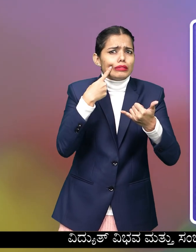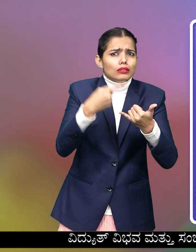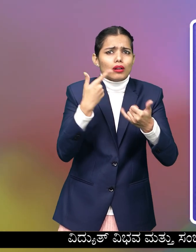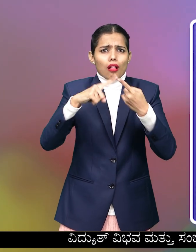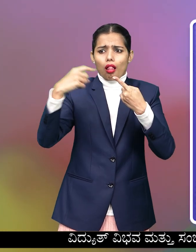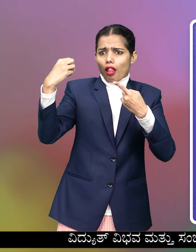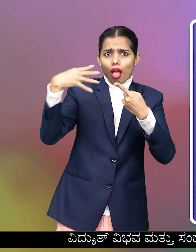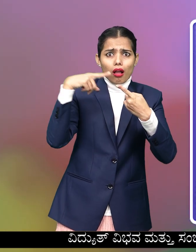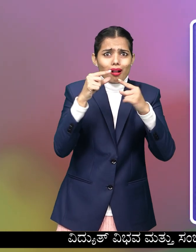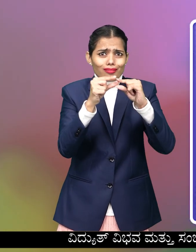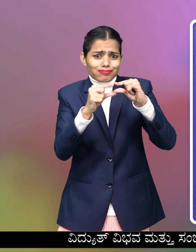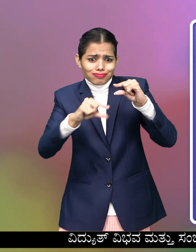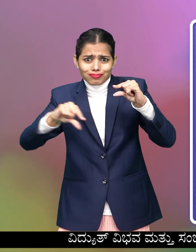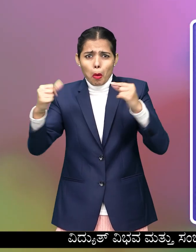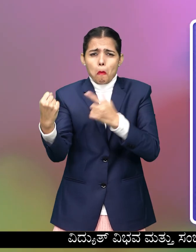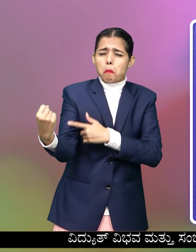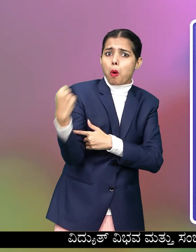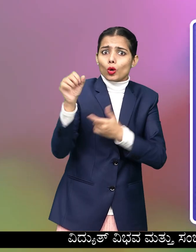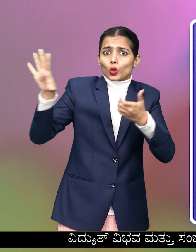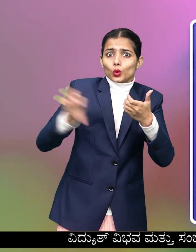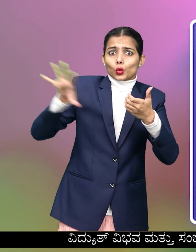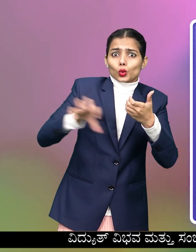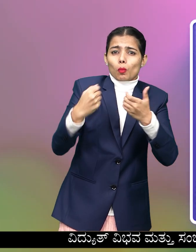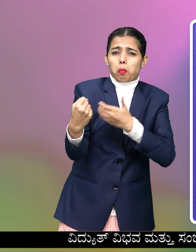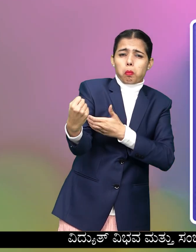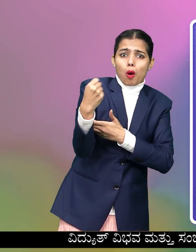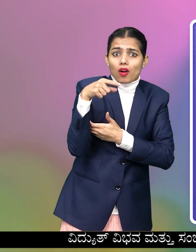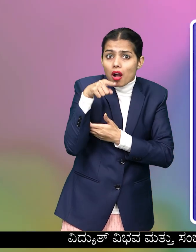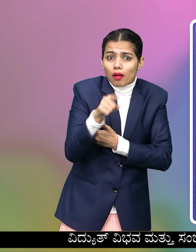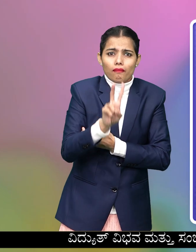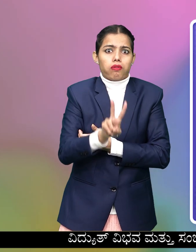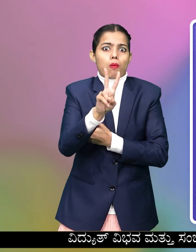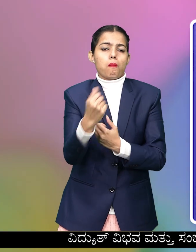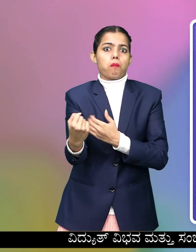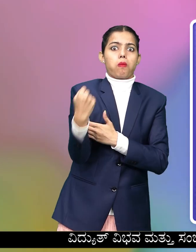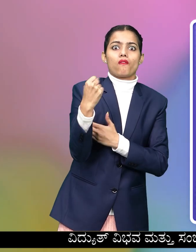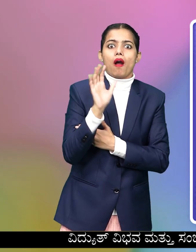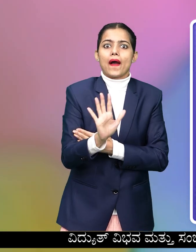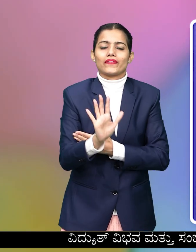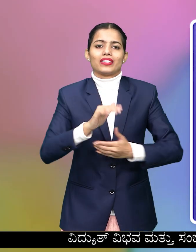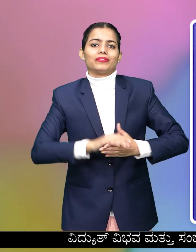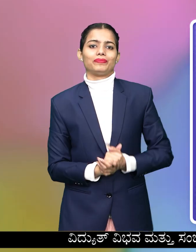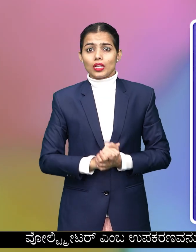ವಿದ್ಯುತ್ ವಿಭವ ಮತ್ತು ಸಂಭಾವ್ಯ ವ್ಯತ್ಯಾಸದ SI ಘಟಕವು ವೋಲ್ಟ್ V ಆಗಿದೆ.